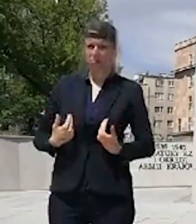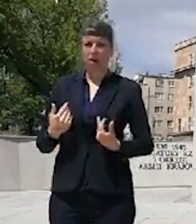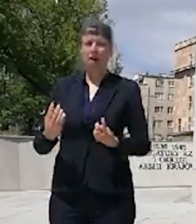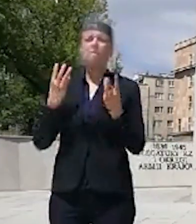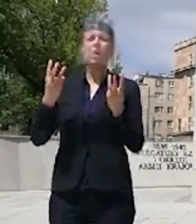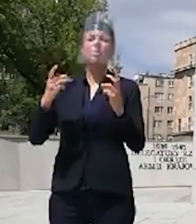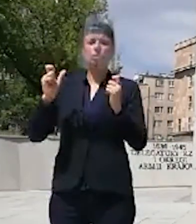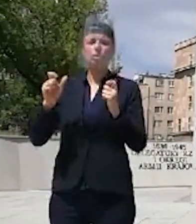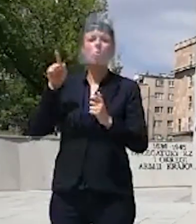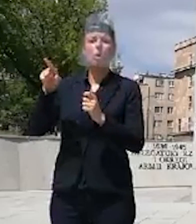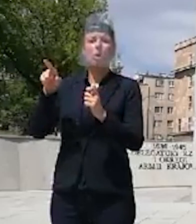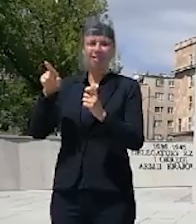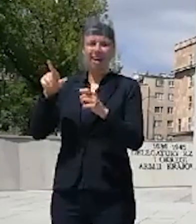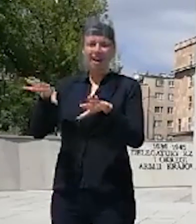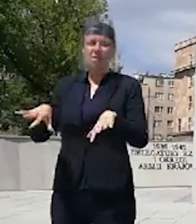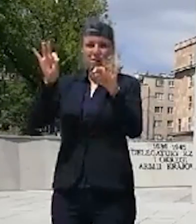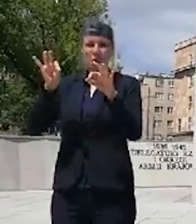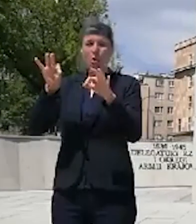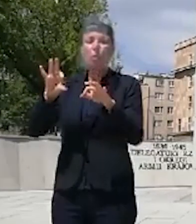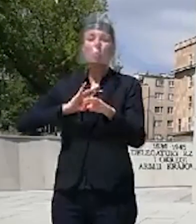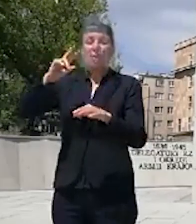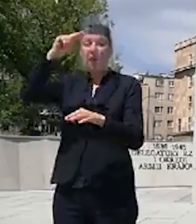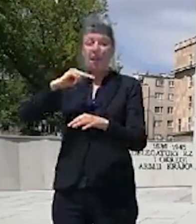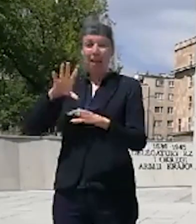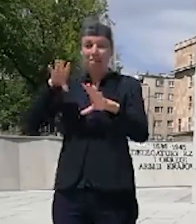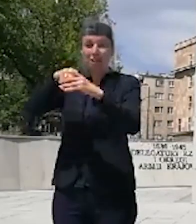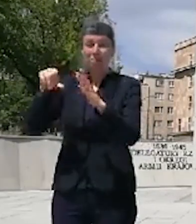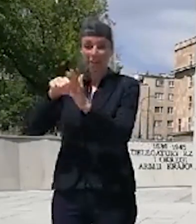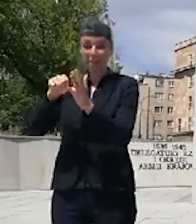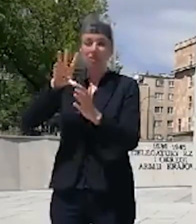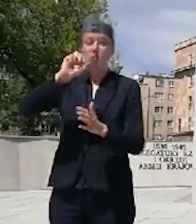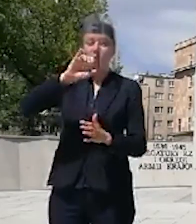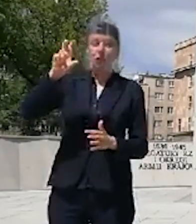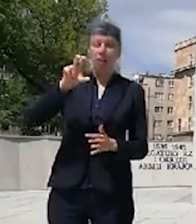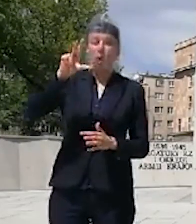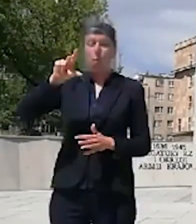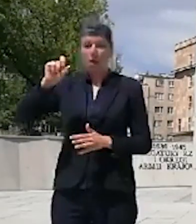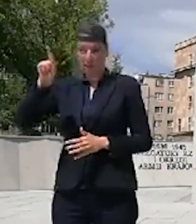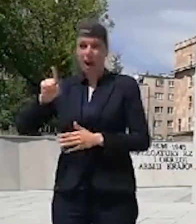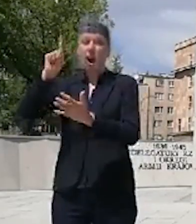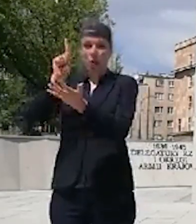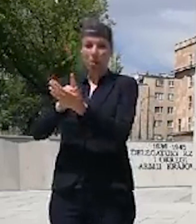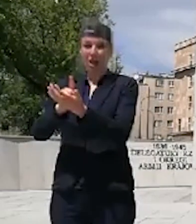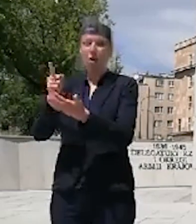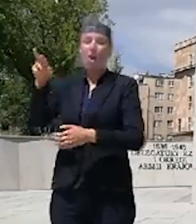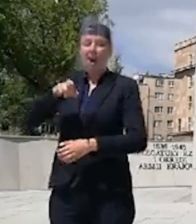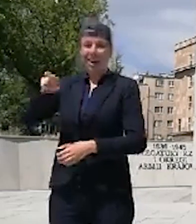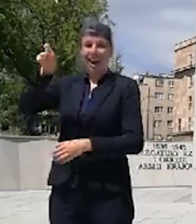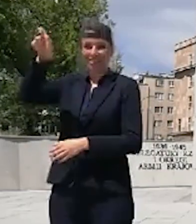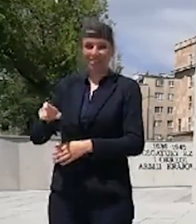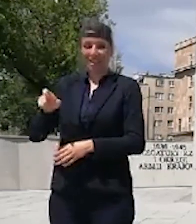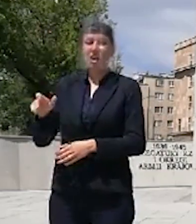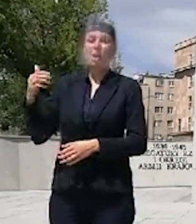wyborach kandydował mój tato, Wojciech Hołownia, który w tych właśnie wyborach został radnym Rady Miejskiej Białegostoku. Później przez tę